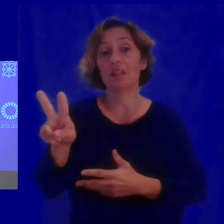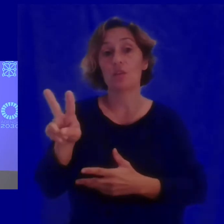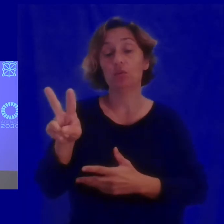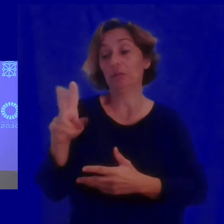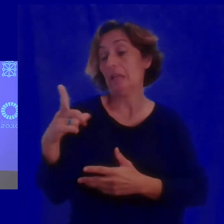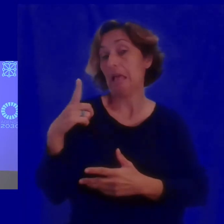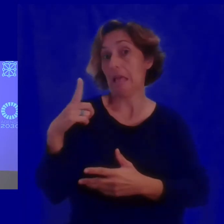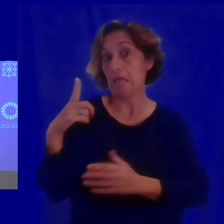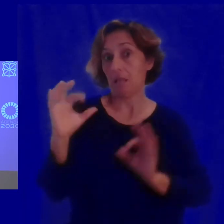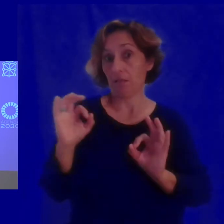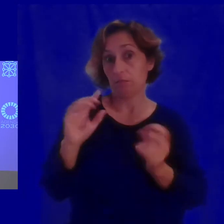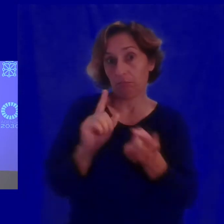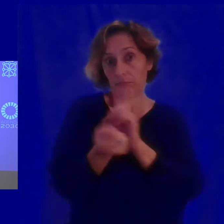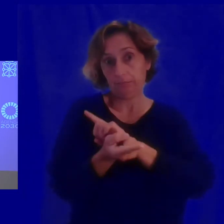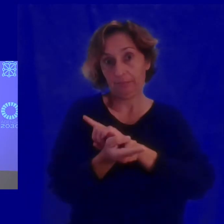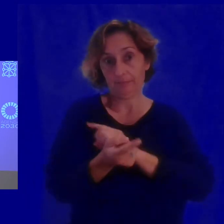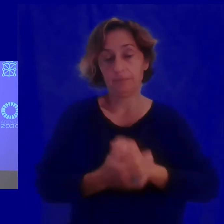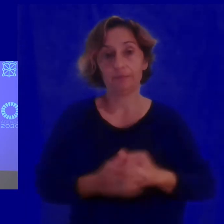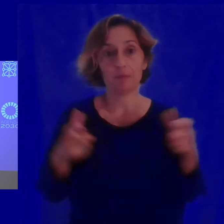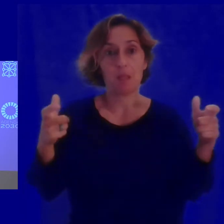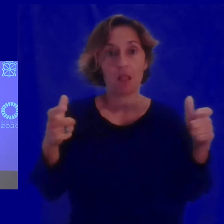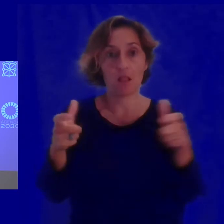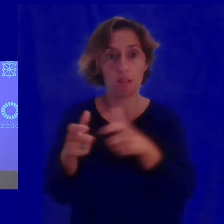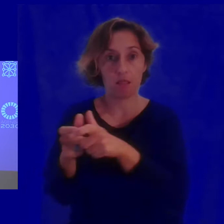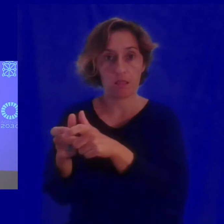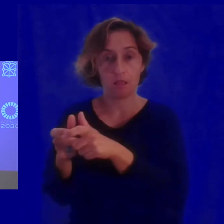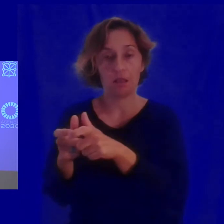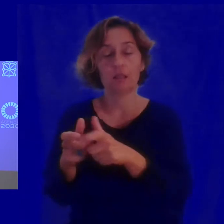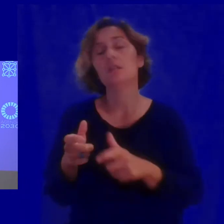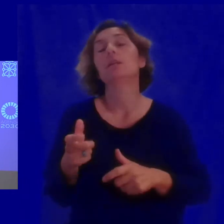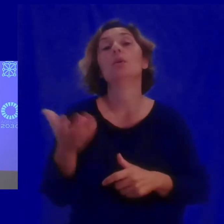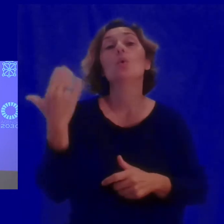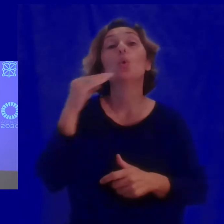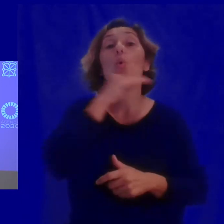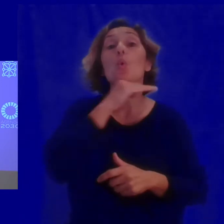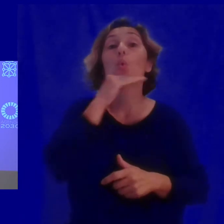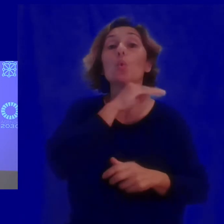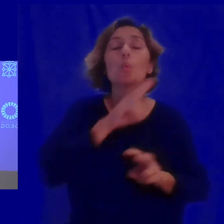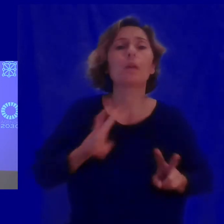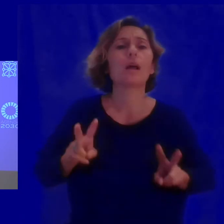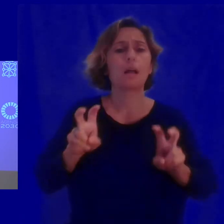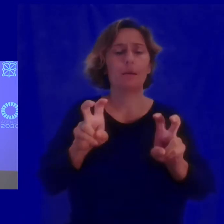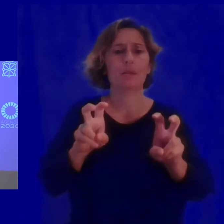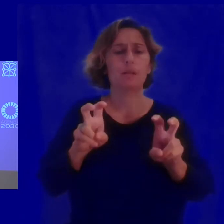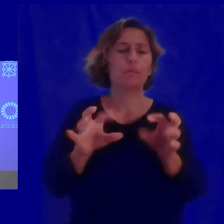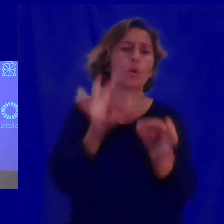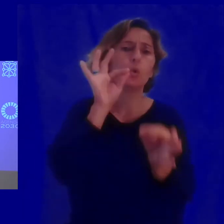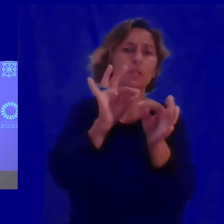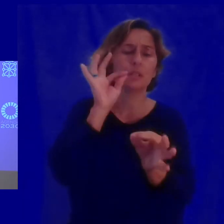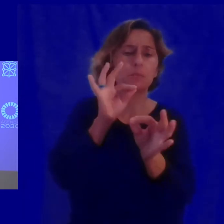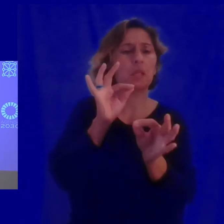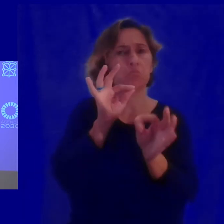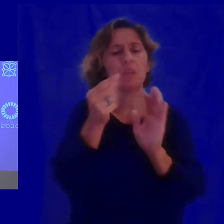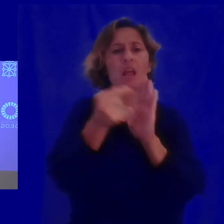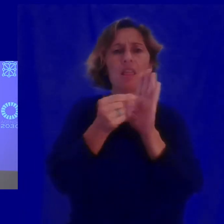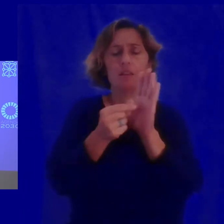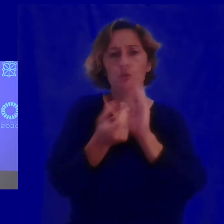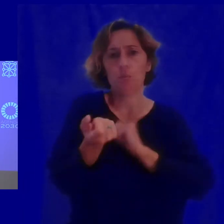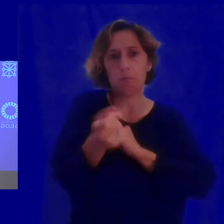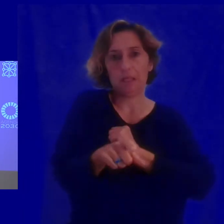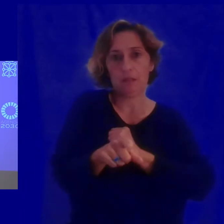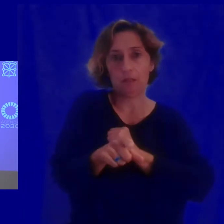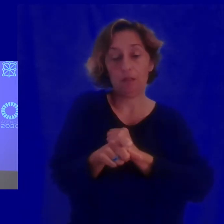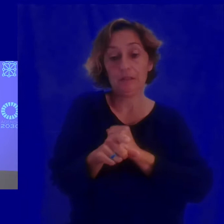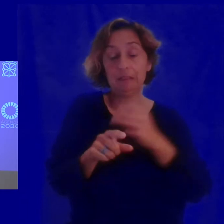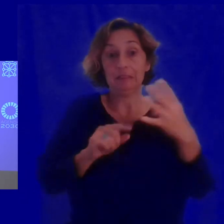ayer. Son cifras similares a las de principios de octubre, incluso a las de septiembre. En la última semana